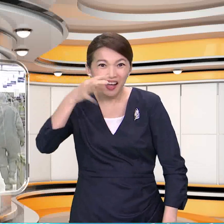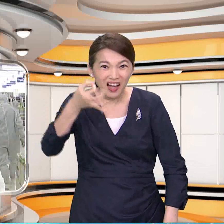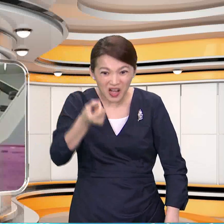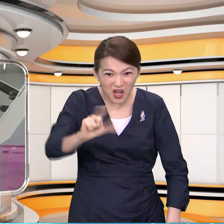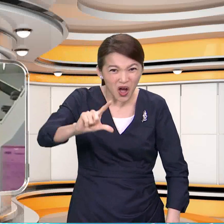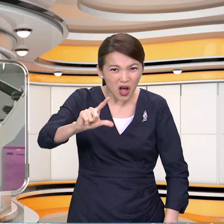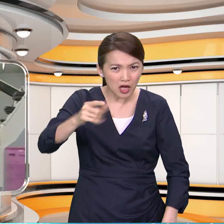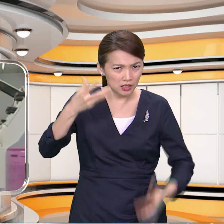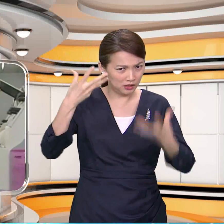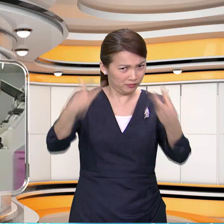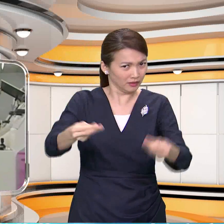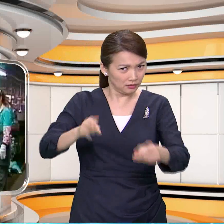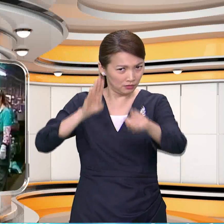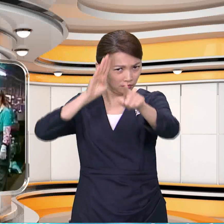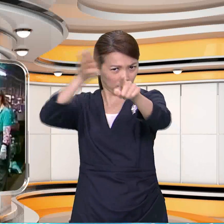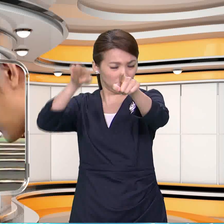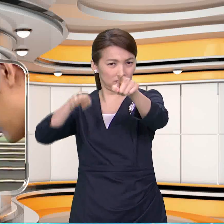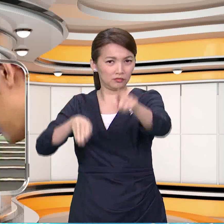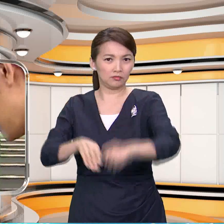他们根本没有领这么多。